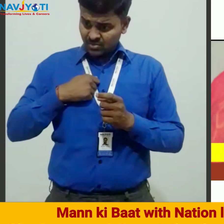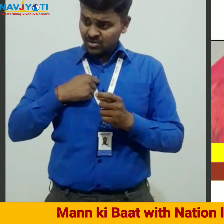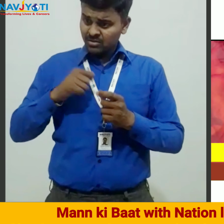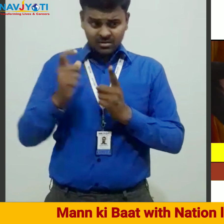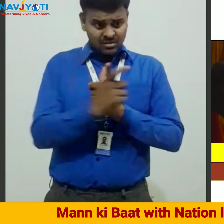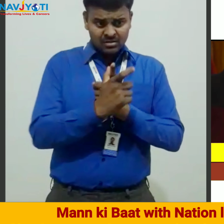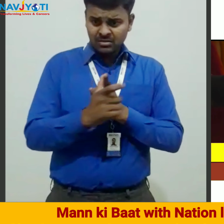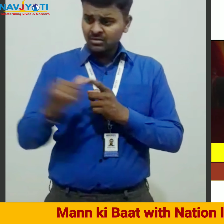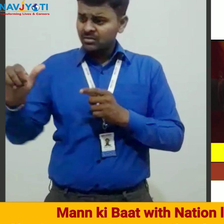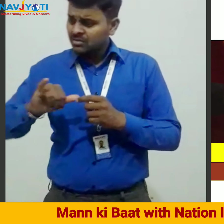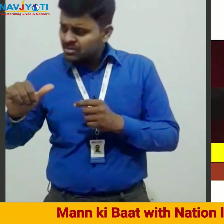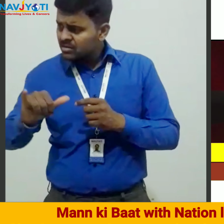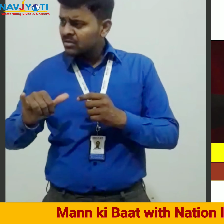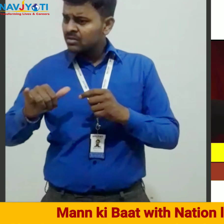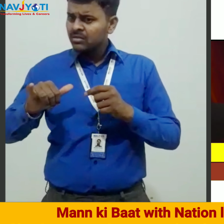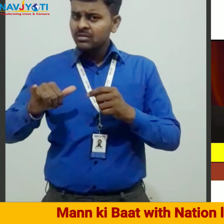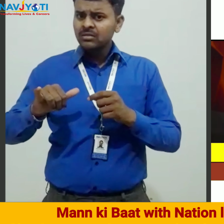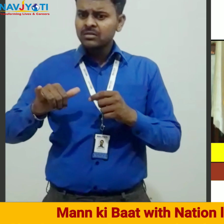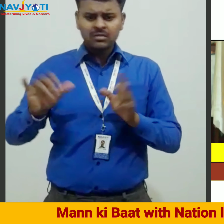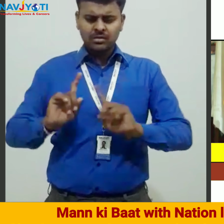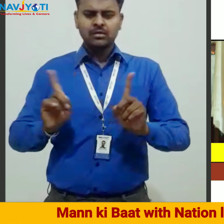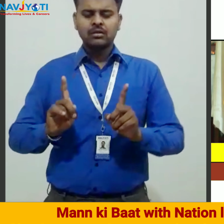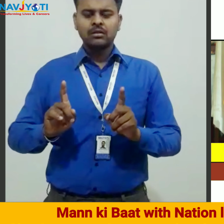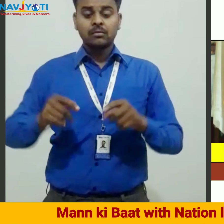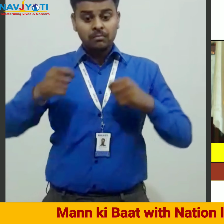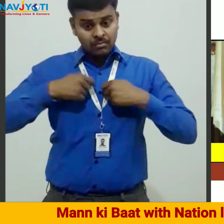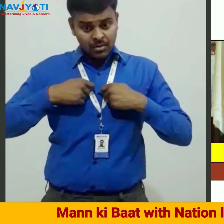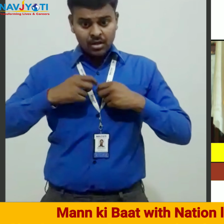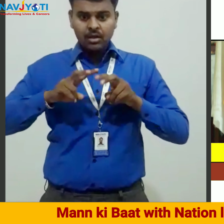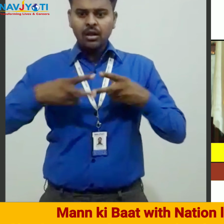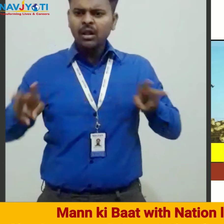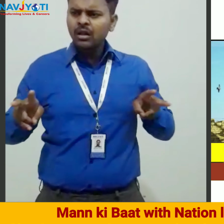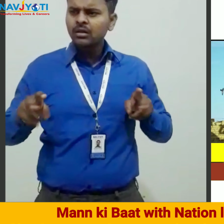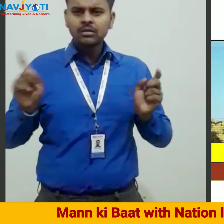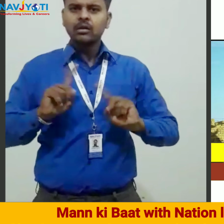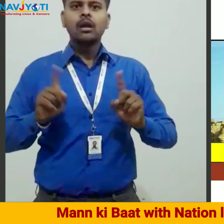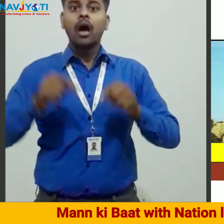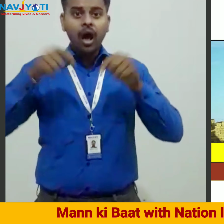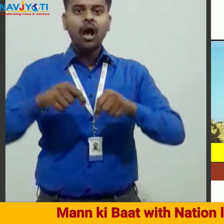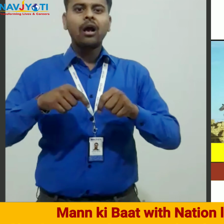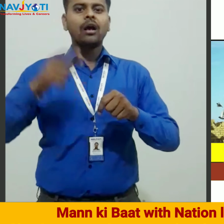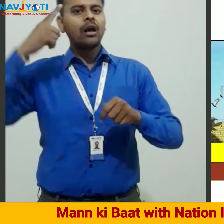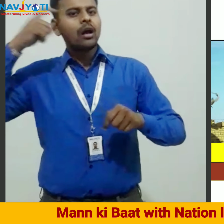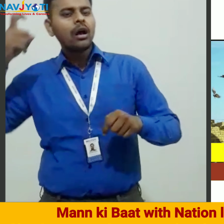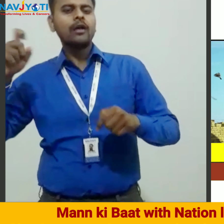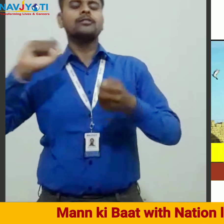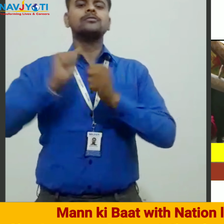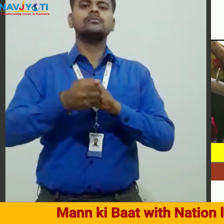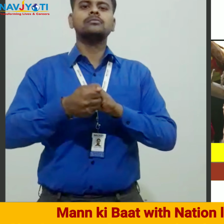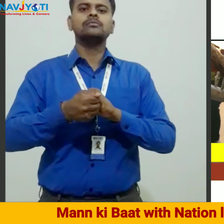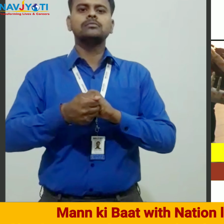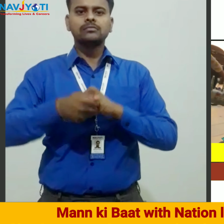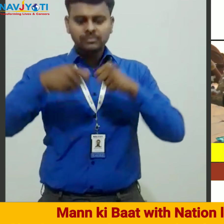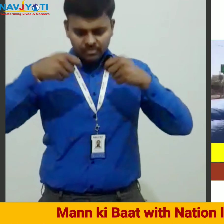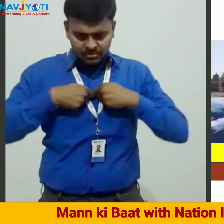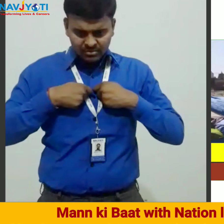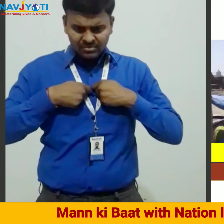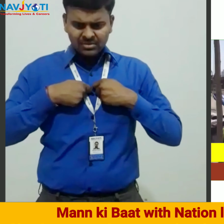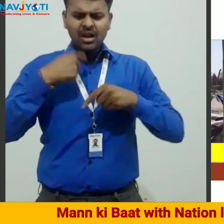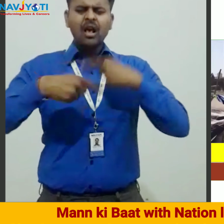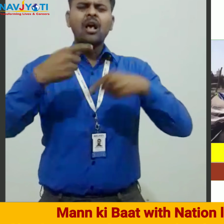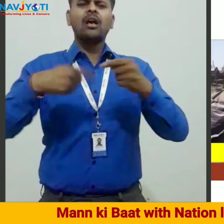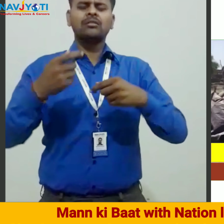कोई संस्कारित मन सोचता है या व्यवहार करता है तो हमें संस्कृति नजर आती है।